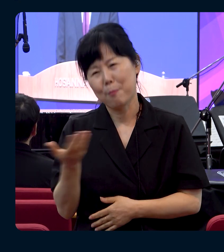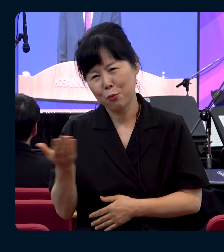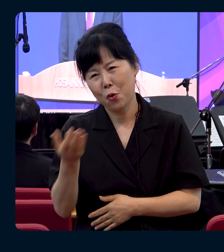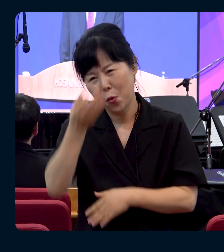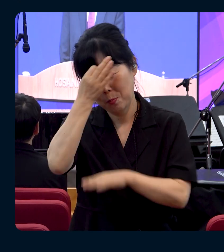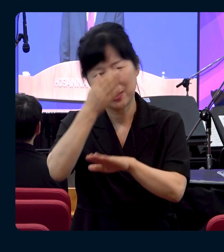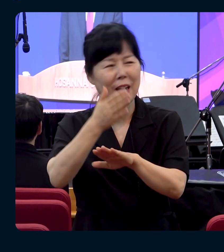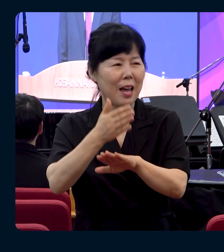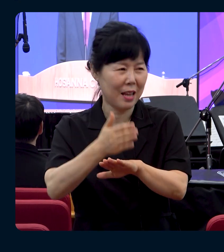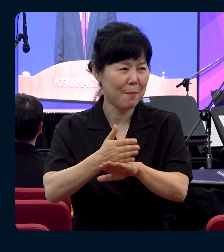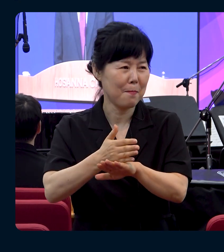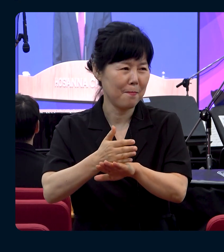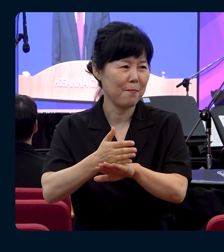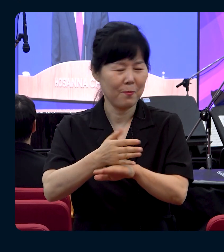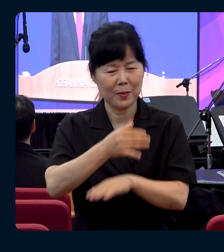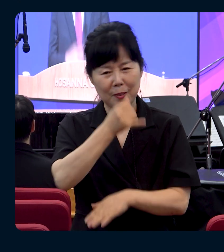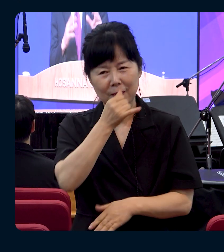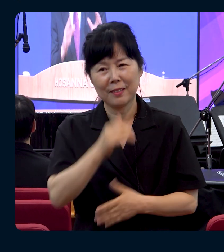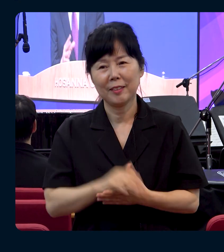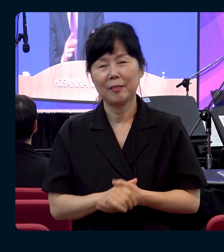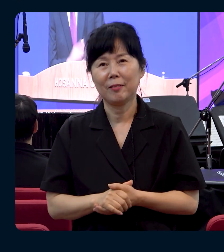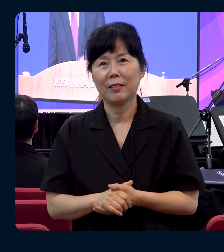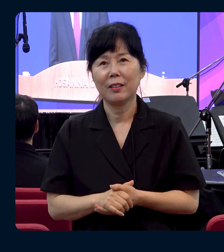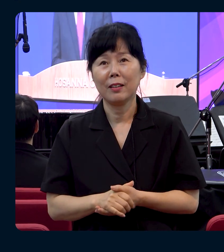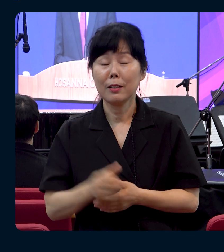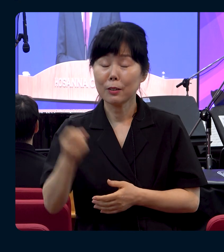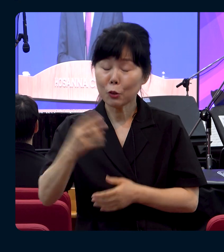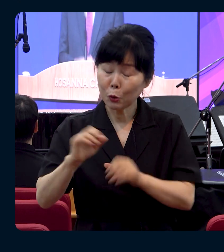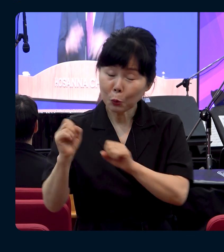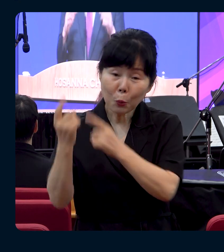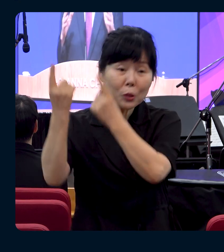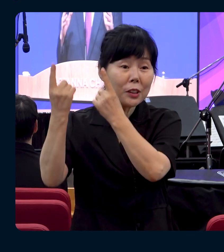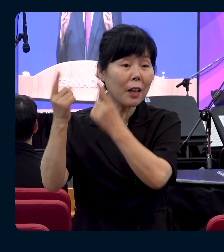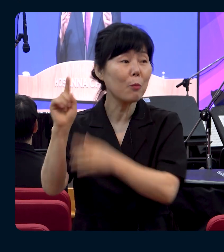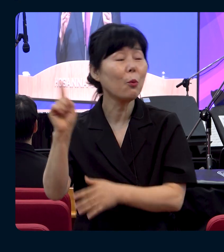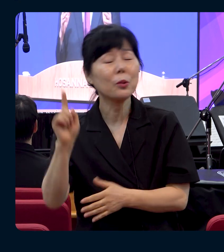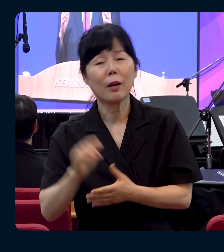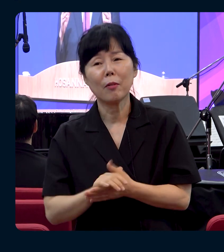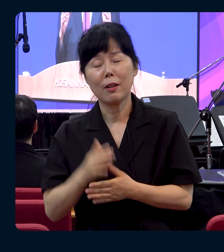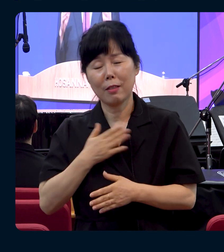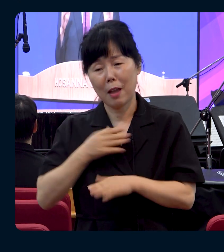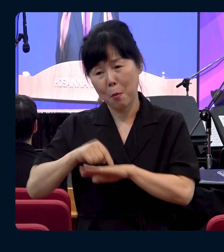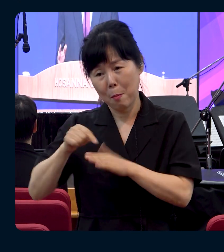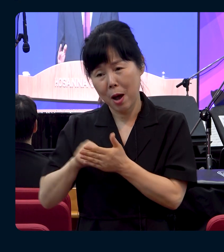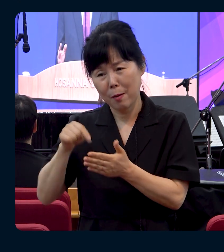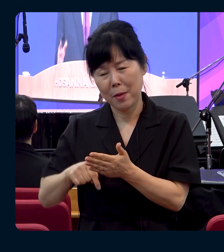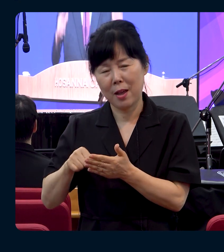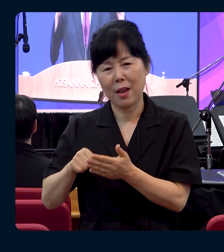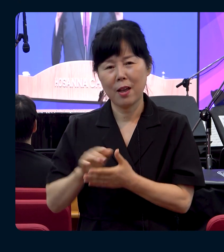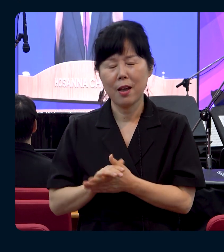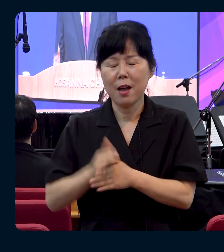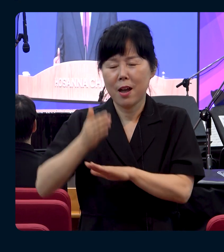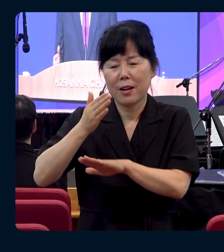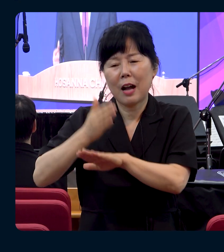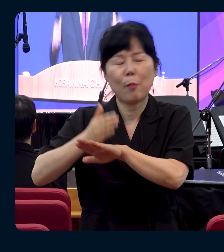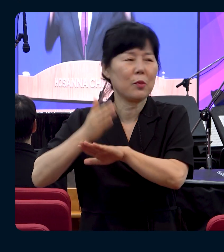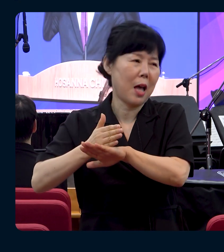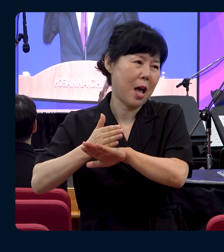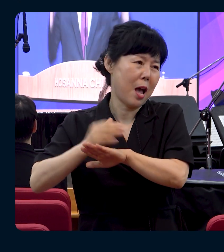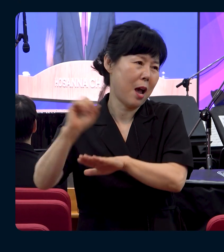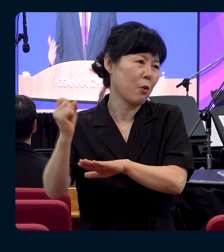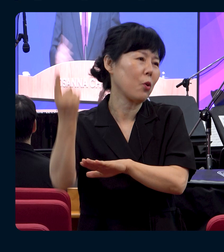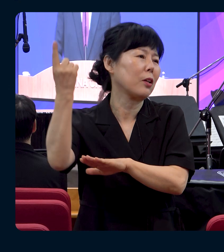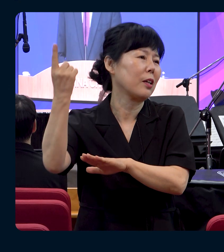없겠어요? 그런데 그러면서도 제 마음에 감사로 인한 행복감이